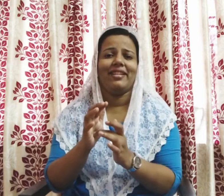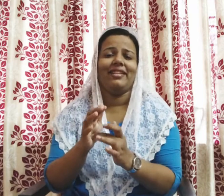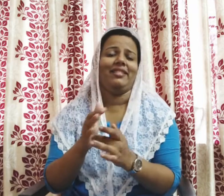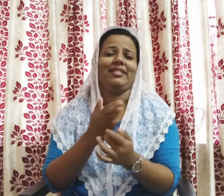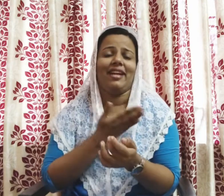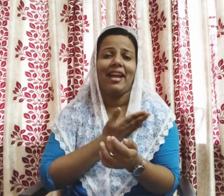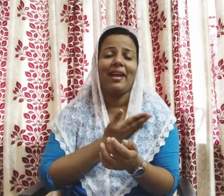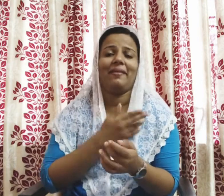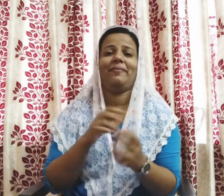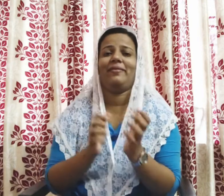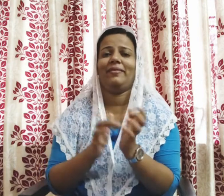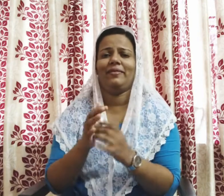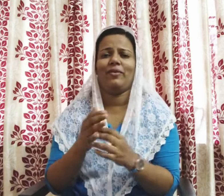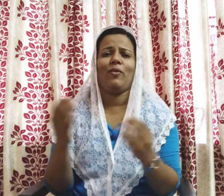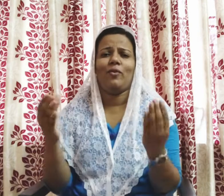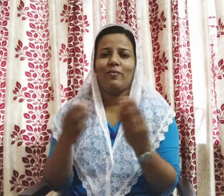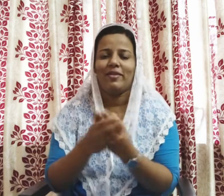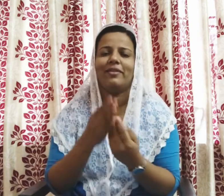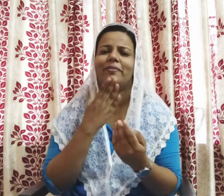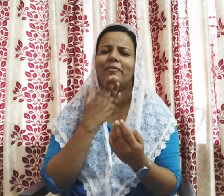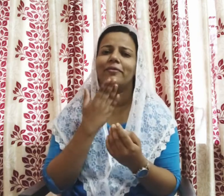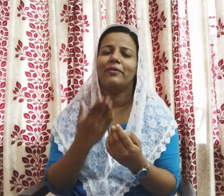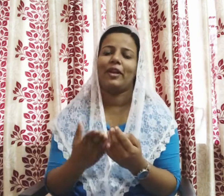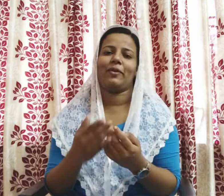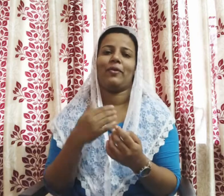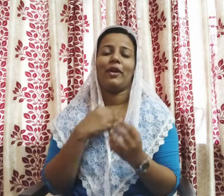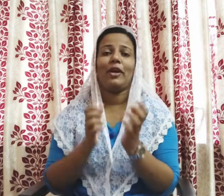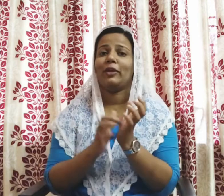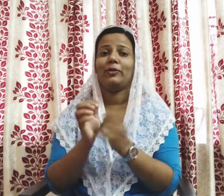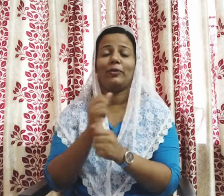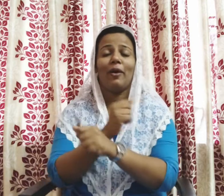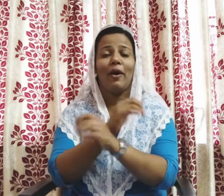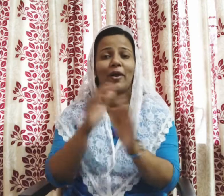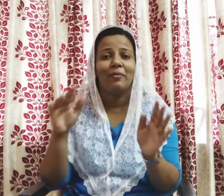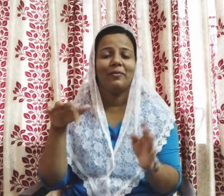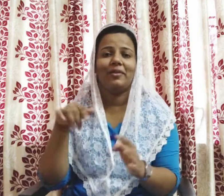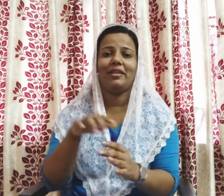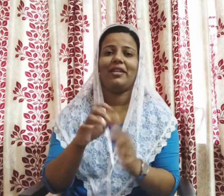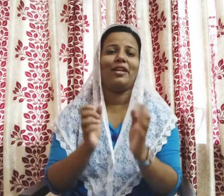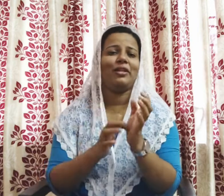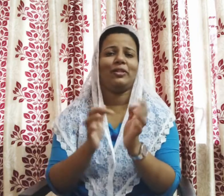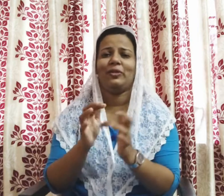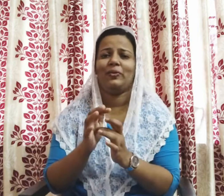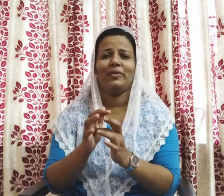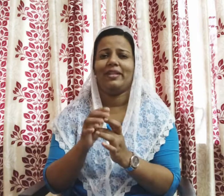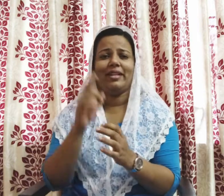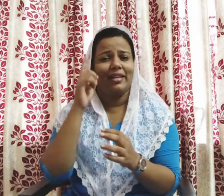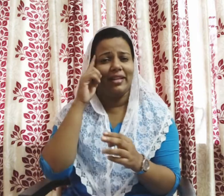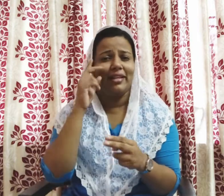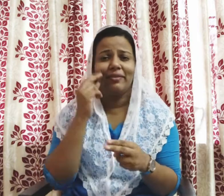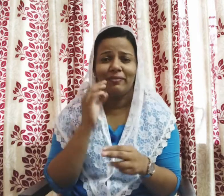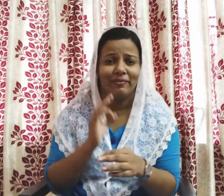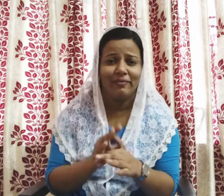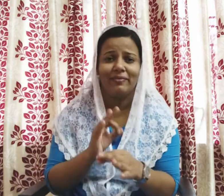വിശ്വസ്തതയോർത്ത് ഞങ്ങൾക്ക് ഒരുമിച്ച് കർത്താവിന് നന്ദി പറയാം. കർത്താവേ, അങ്ങ് ഞങ്ങളെ അത്ഭുതകരമായി നടത്തുന്നു, അങ്ങയുടെ വിശ്വസ്തതയ്ക്കായിട്ട് ഞങ്ങൾ നന്ദി പറയുന്നു.